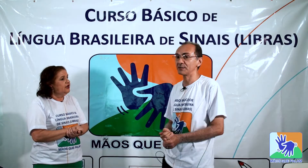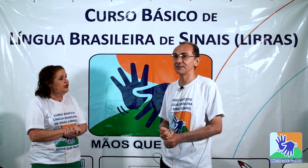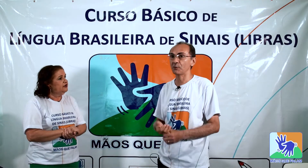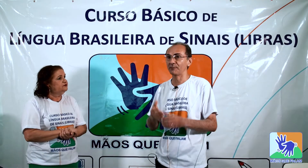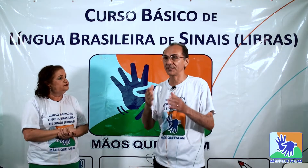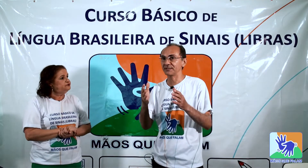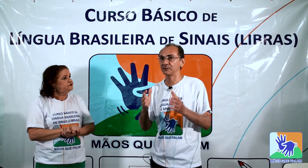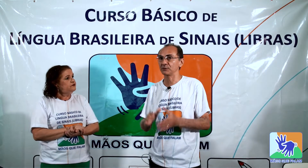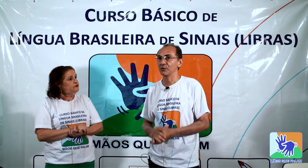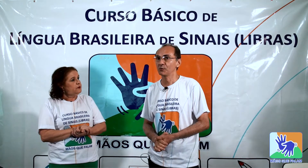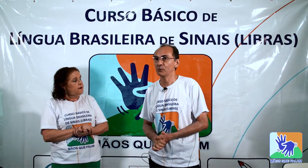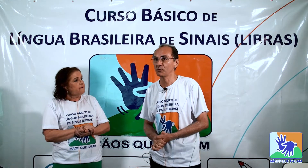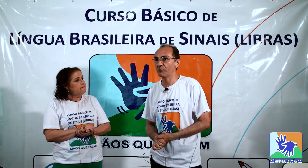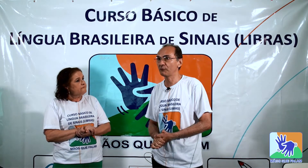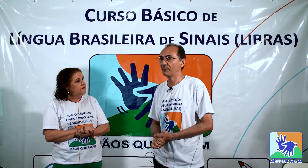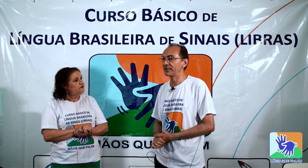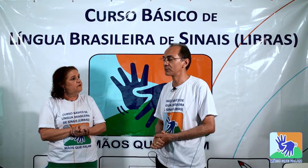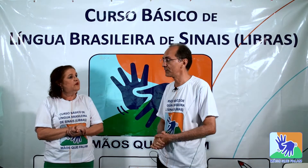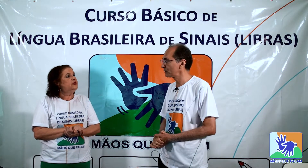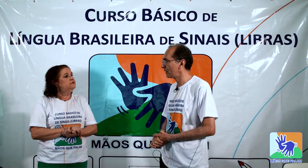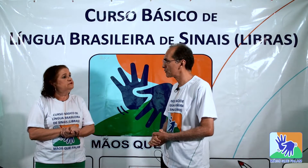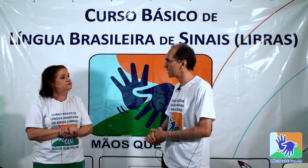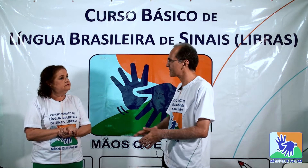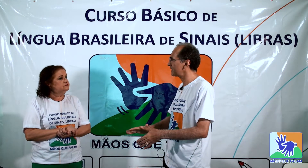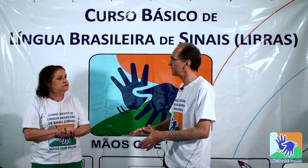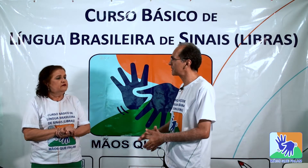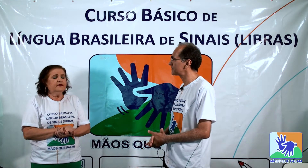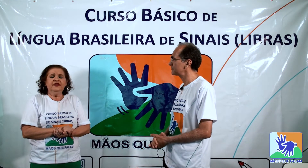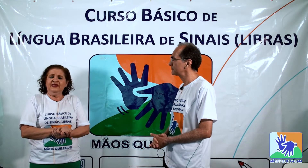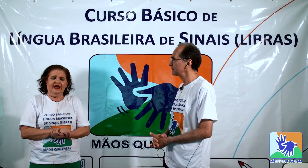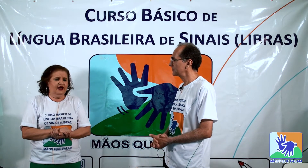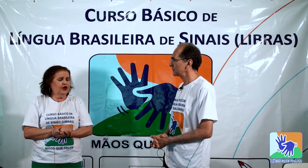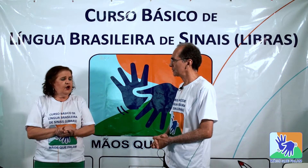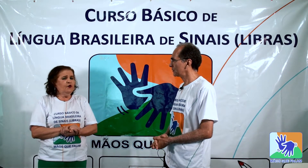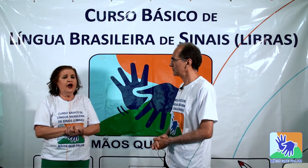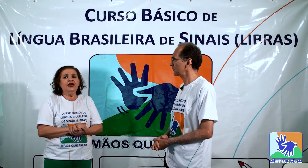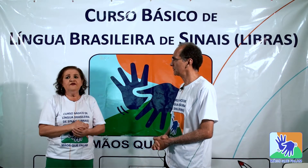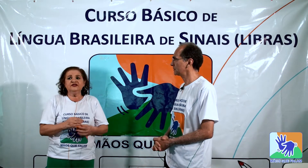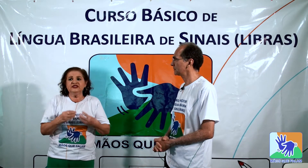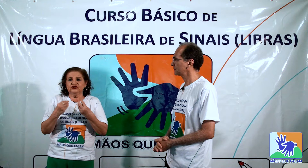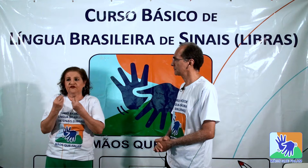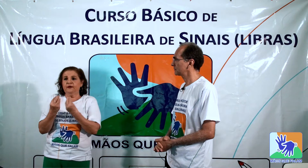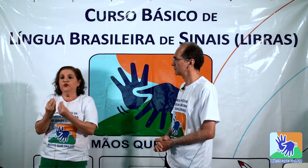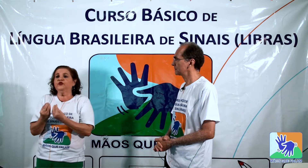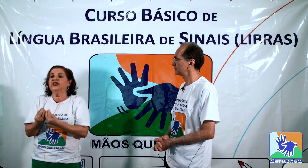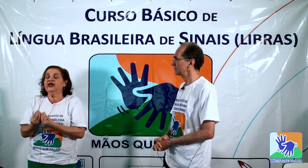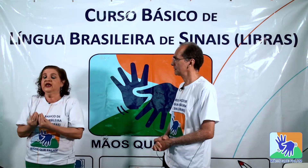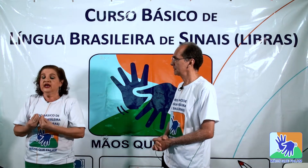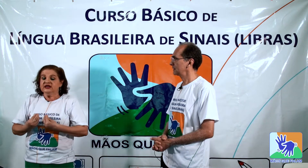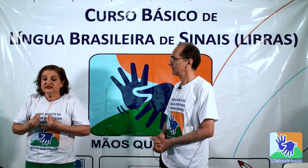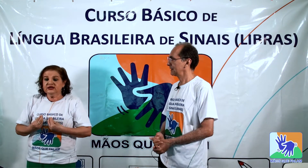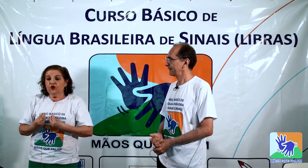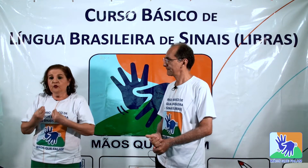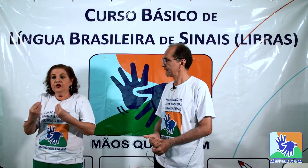eu aprendendo o alfabeto manual já sei Libras? Não, aí você só vai poder se